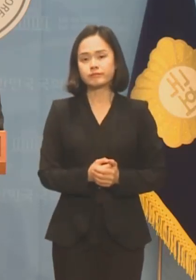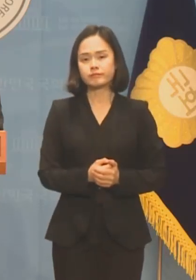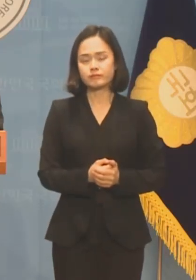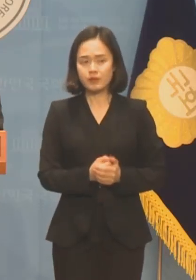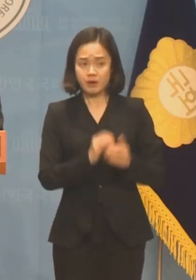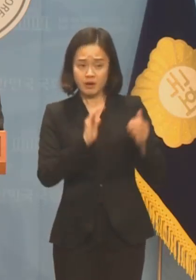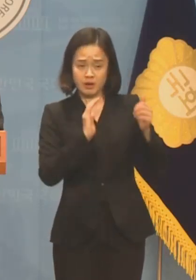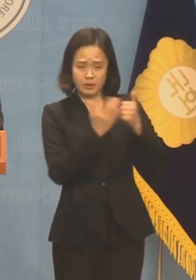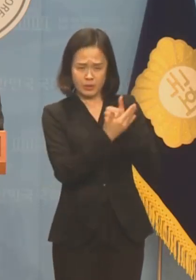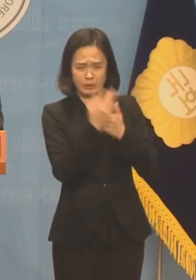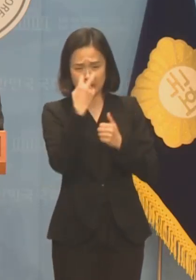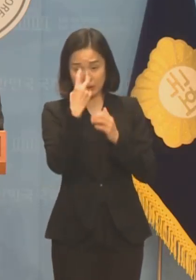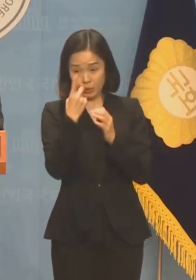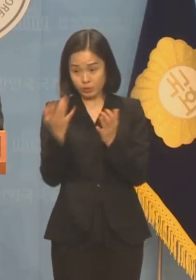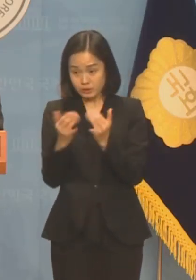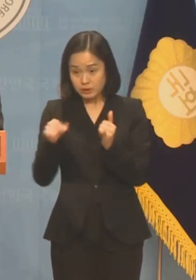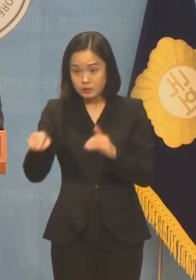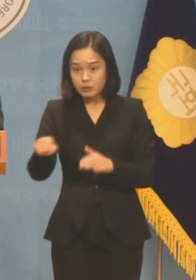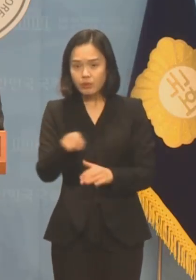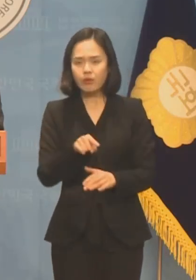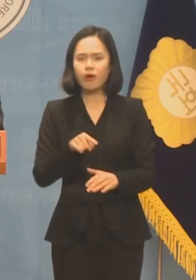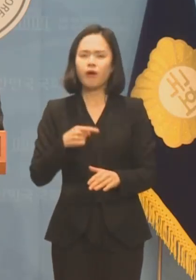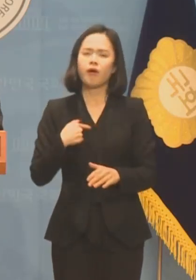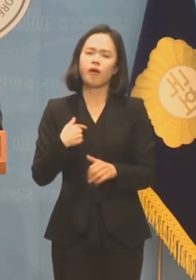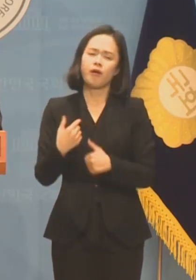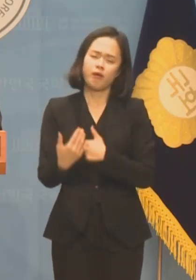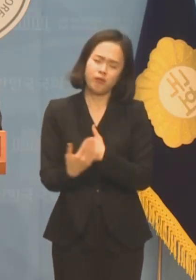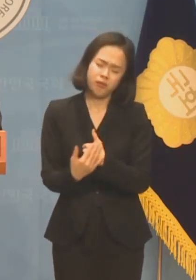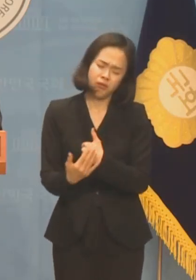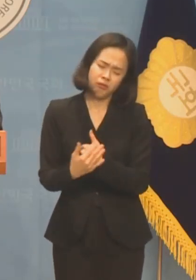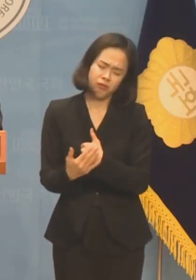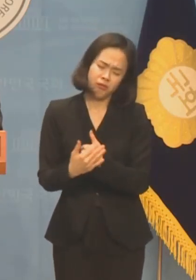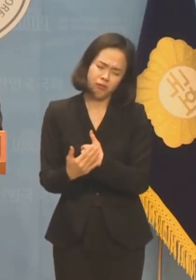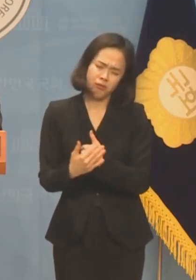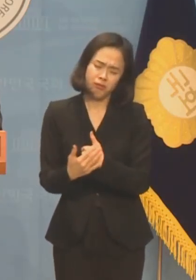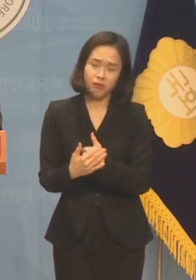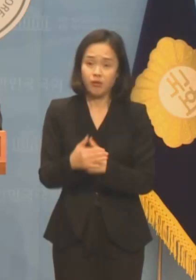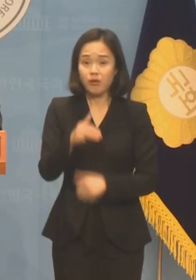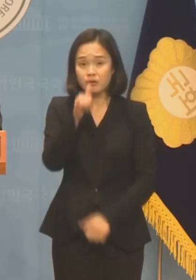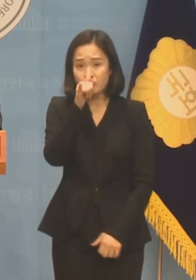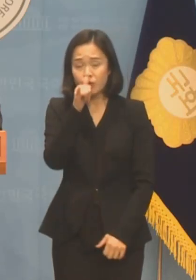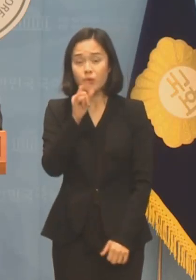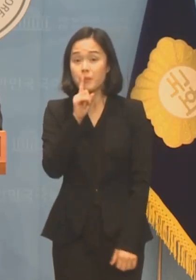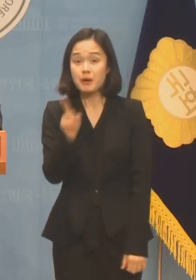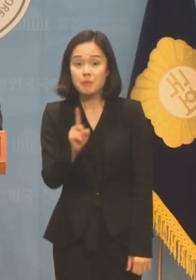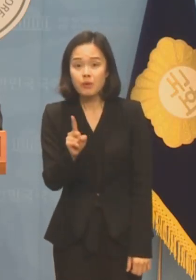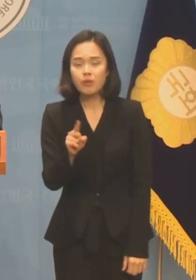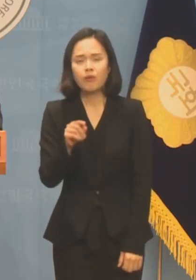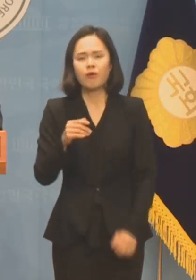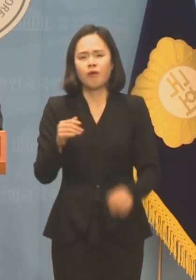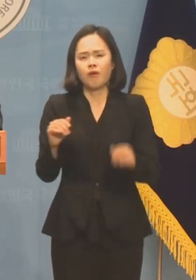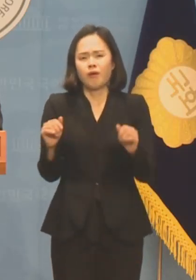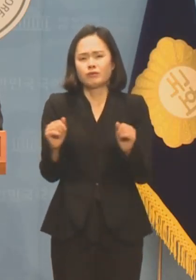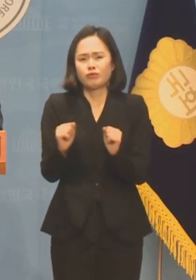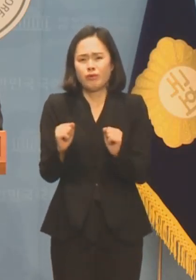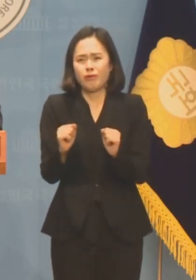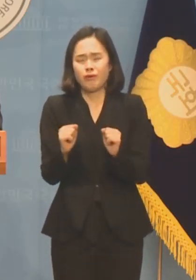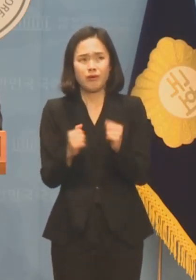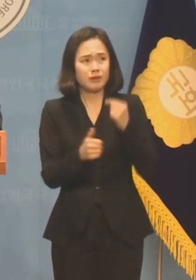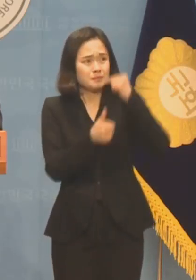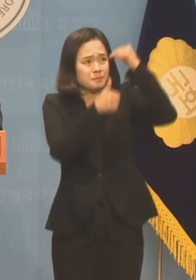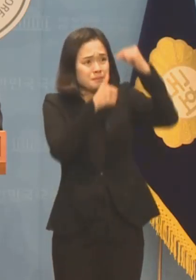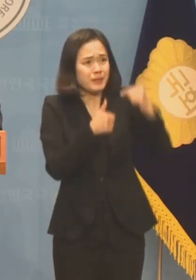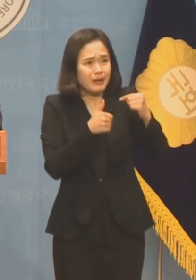절박한 구조 신호를 보냈습니다. 춥고 불안합니다. 명령이라 마지못해 여기에